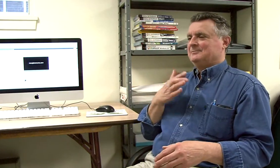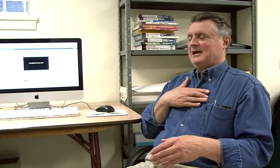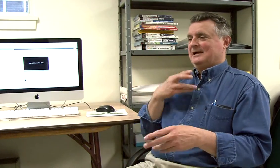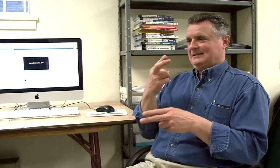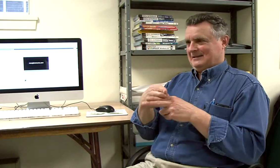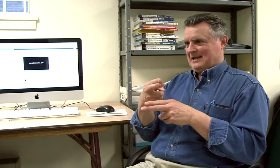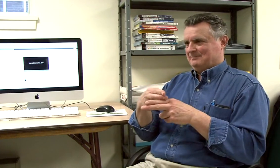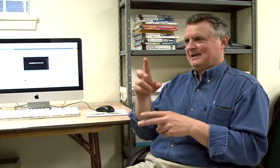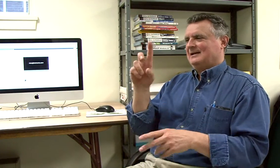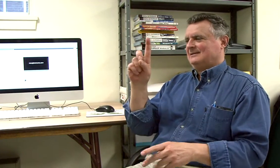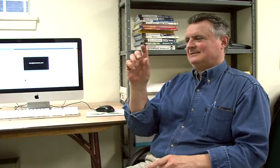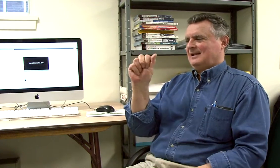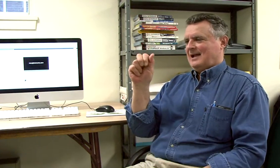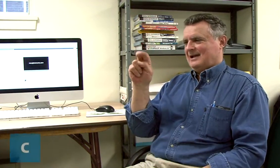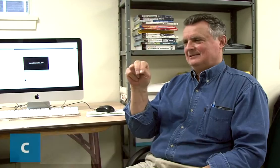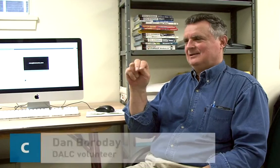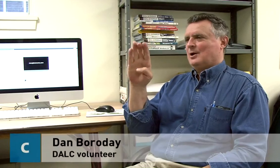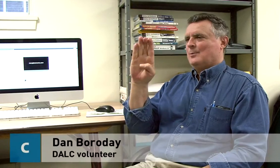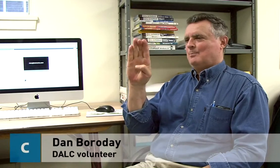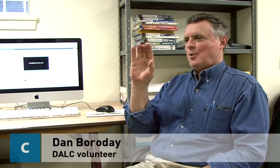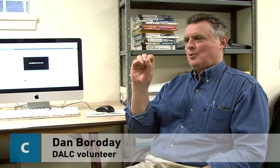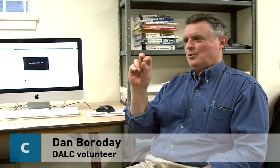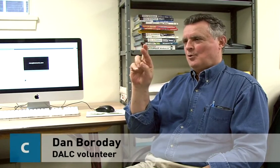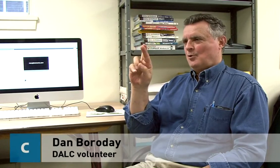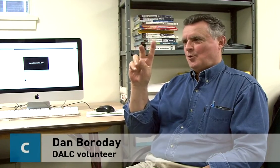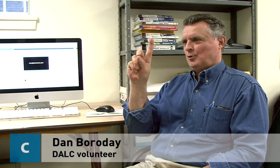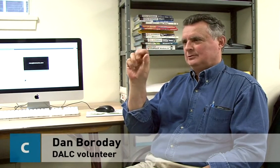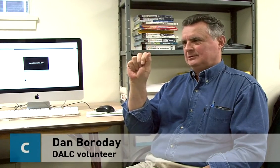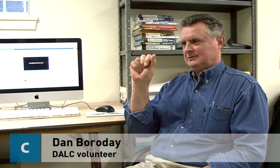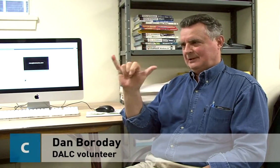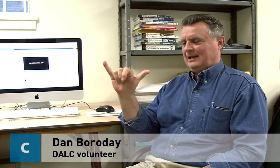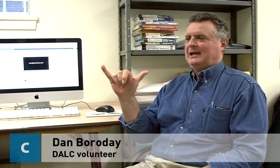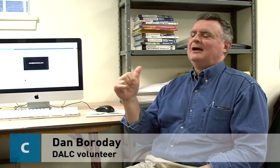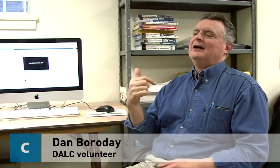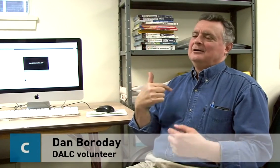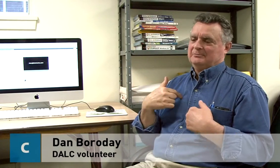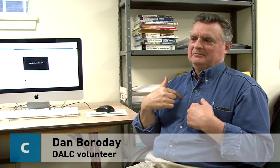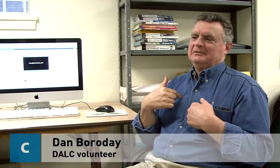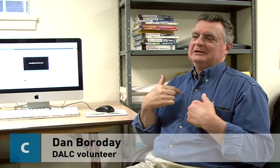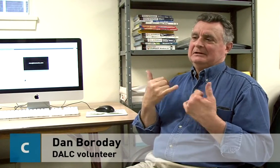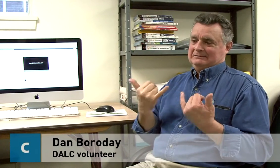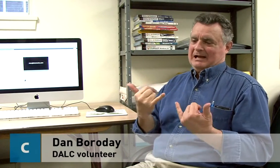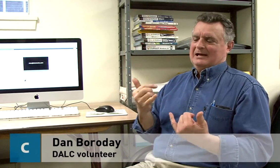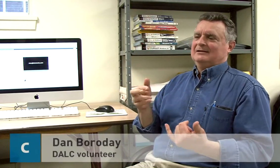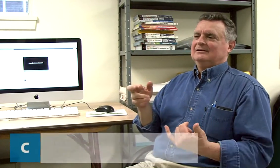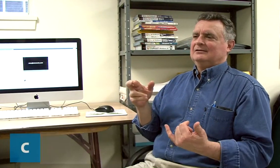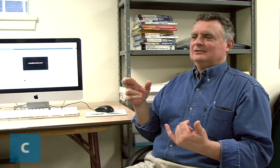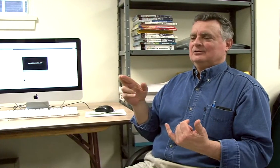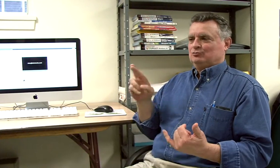My name is Dan Borodé. I am retired. I come to the ALIC volunteering.